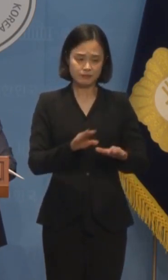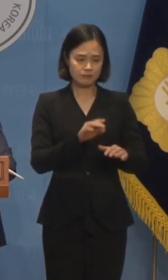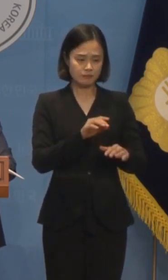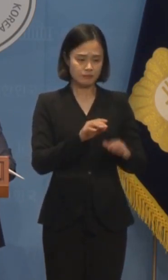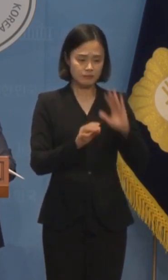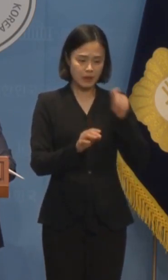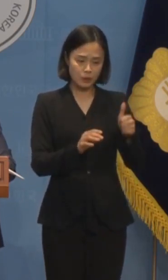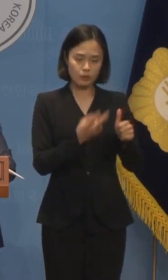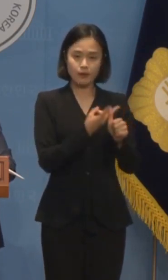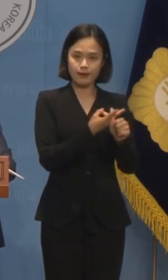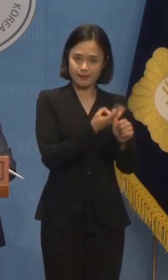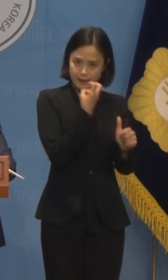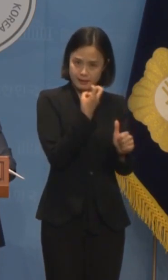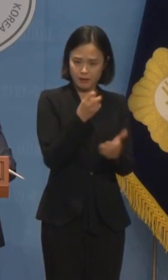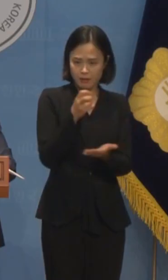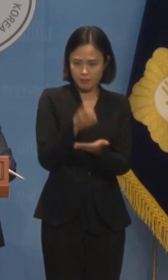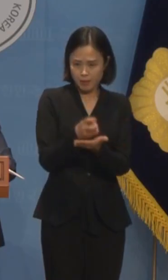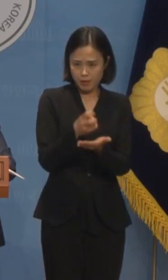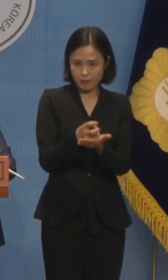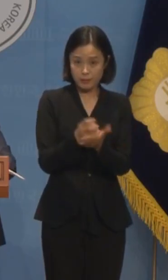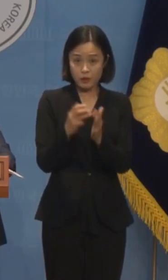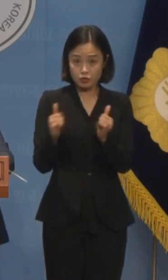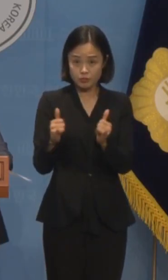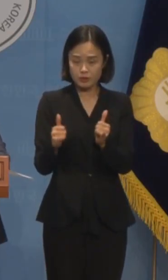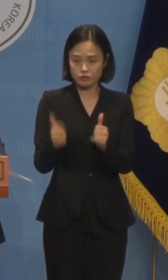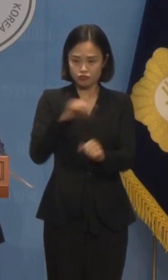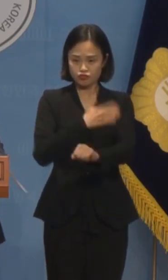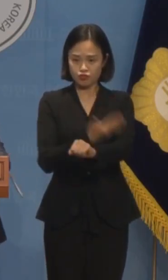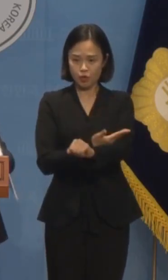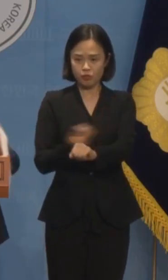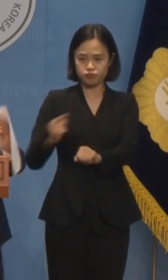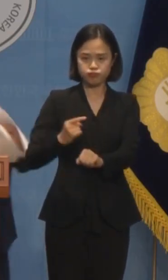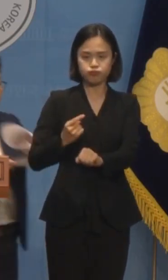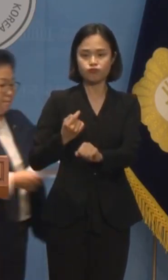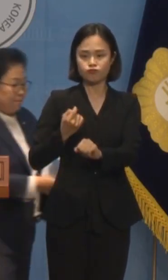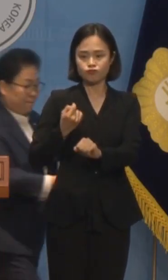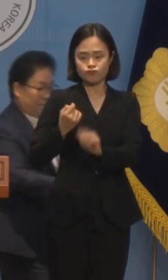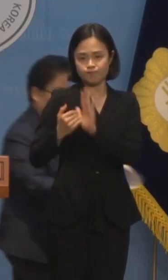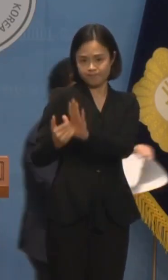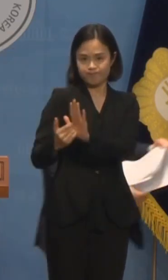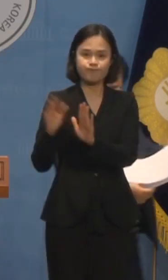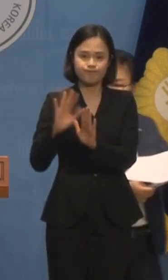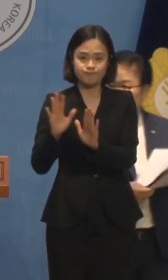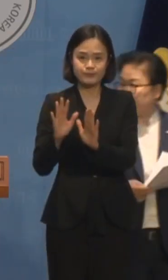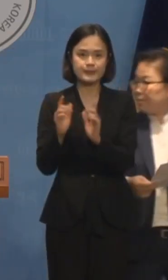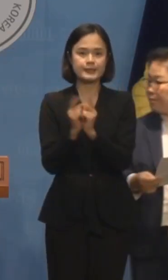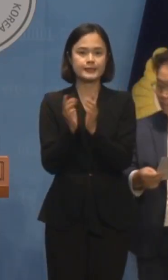소외되어 있던 국민이 직접 심판하는 방법입니다.